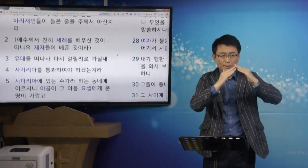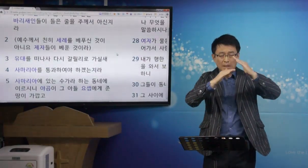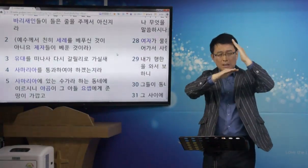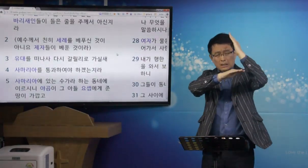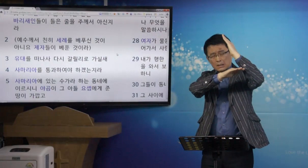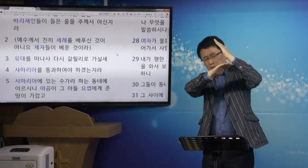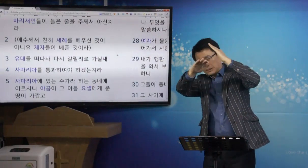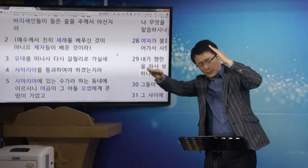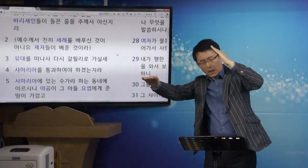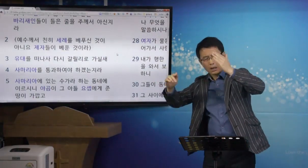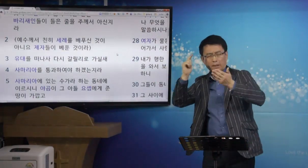있습니다.